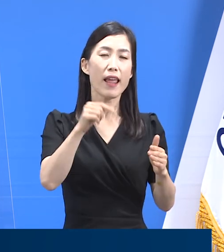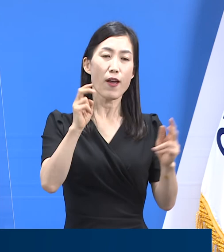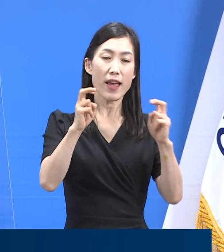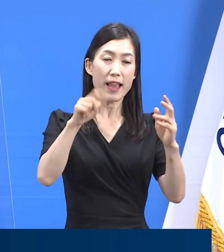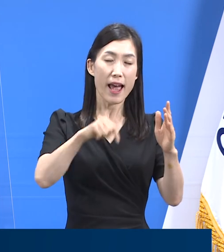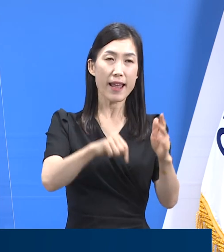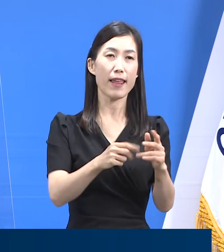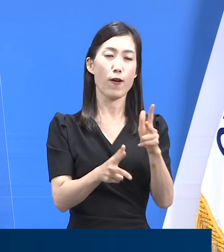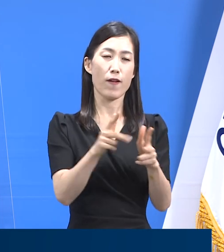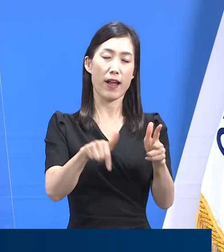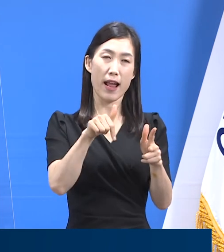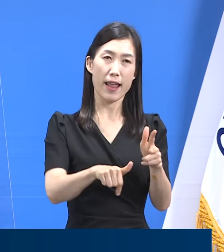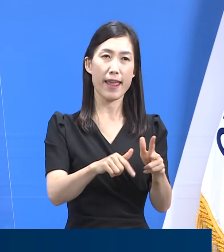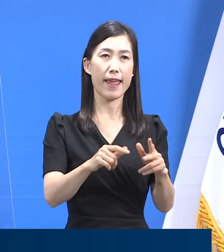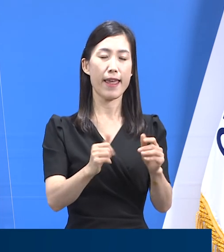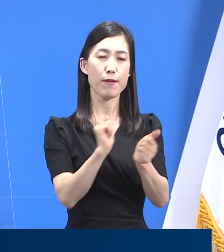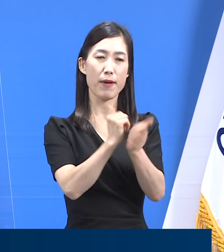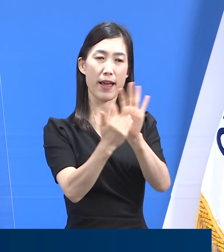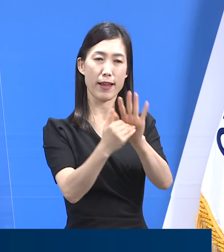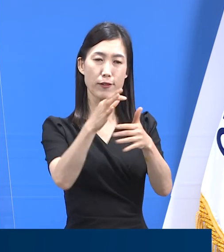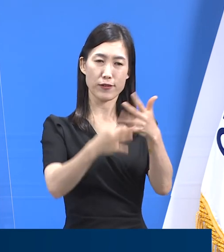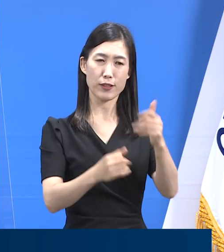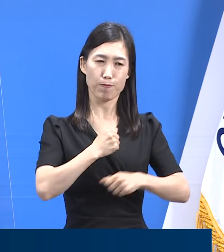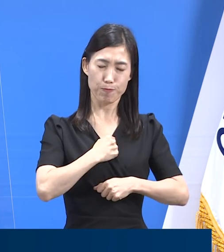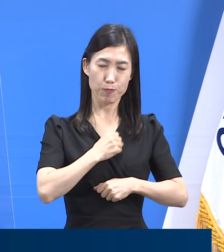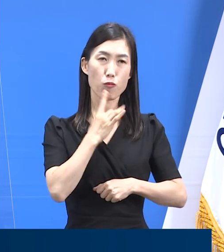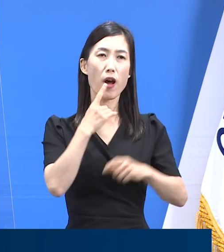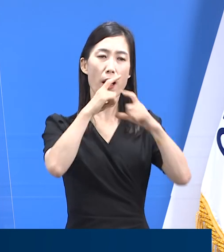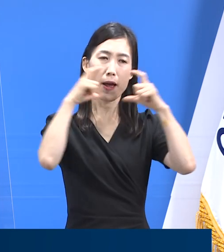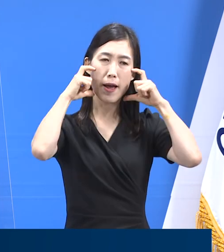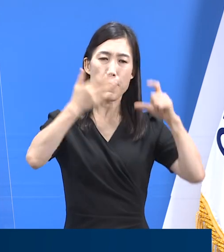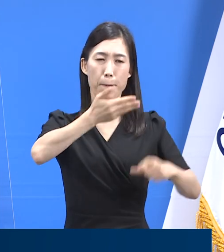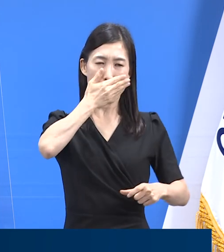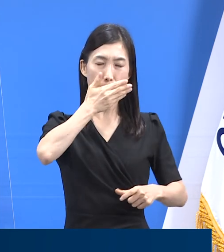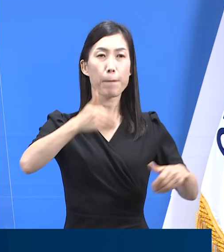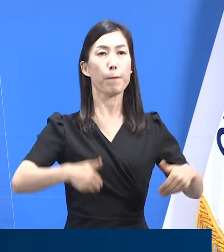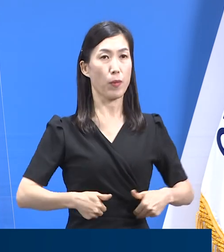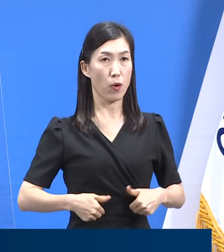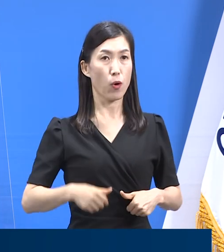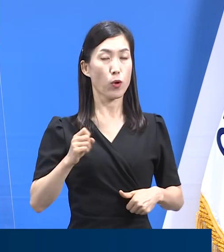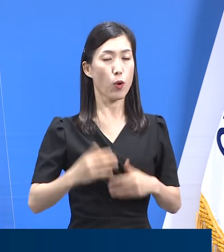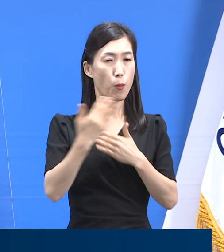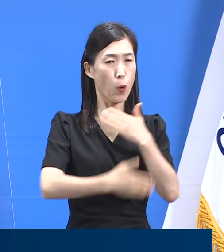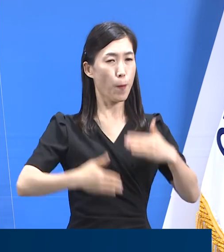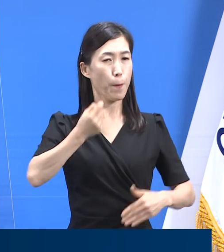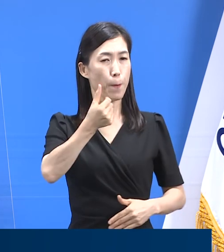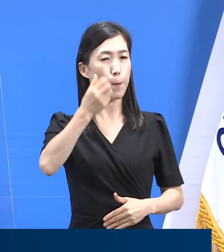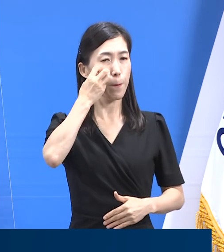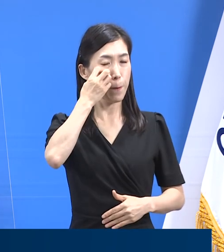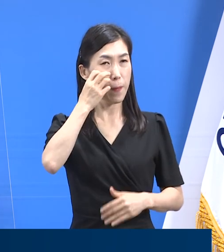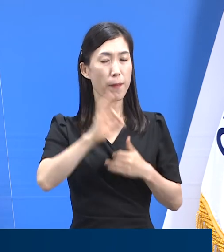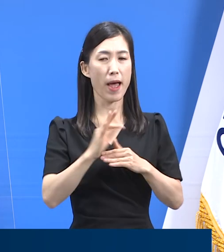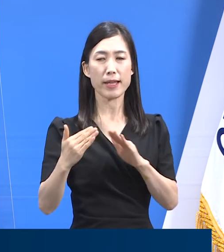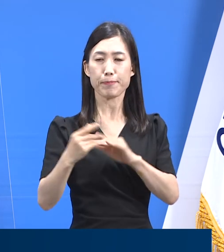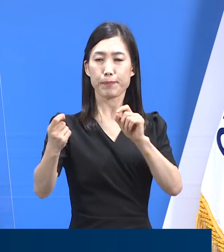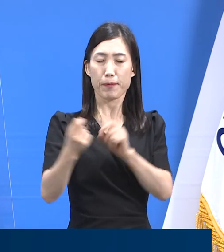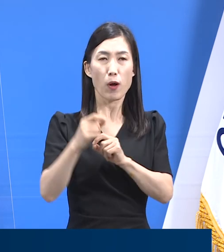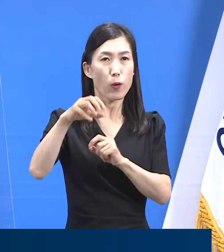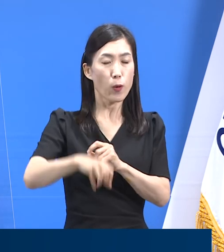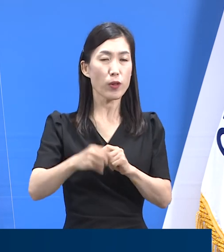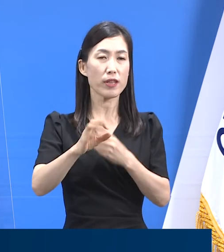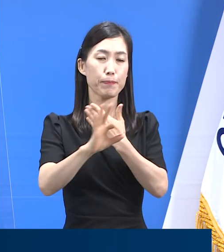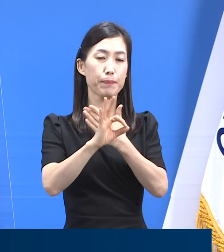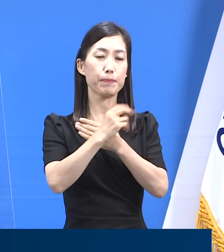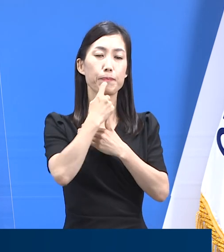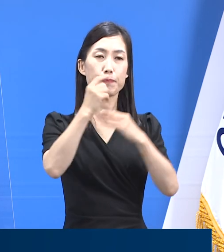등 방역수칙 준수에 힘써주시기 바랍니다. 또한 조금이라도 이상 증상이 있으시면 가까운 선별진료소나